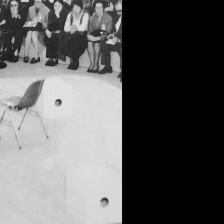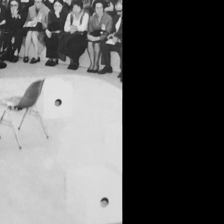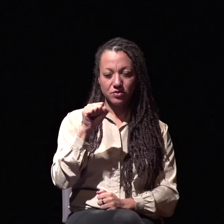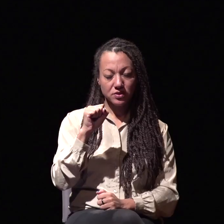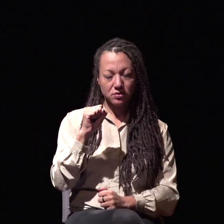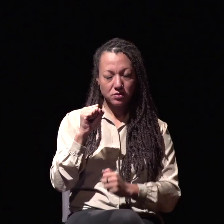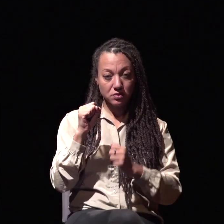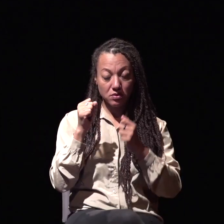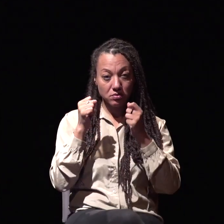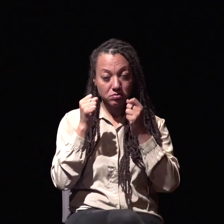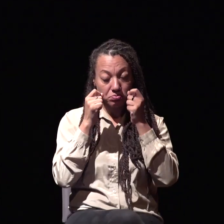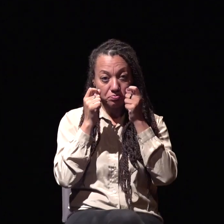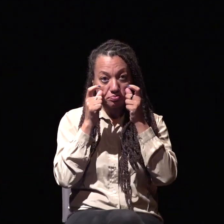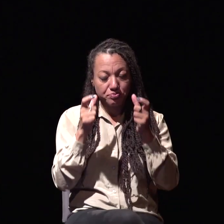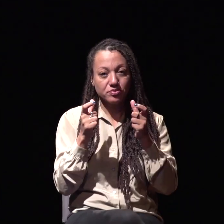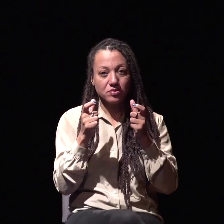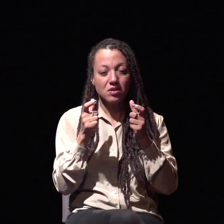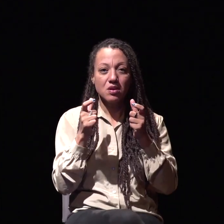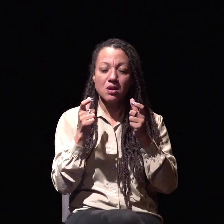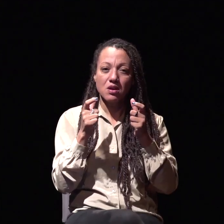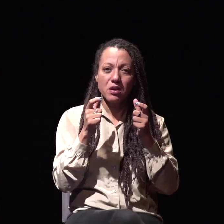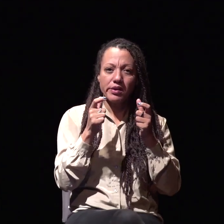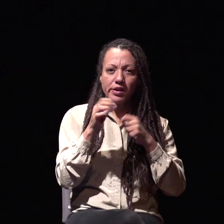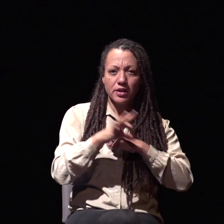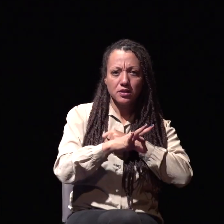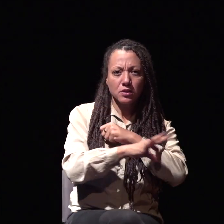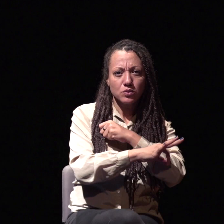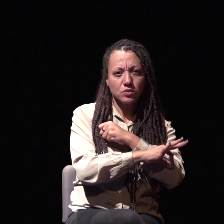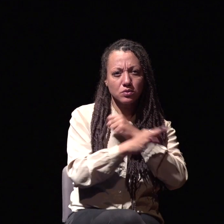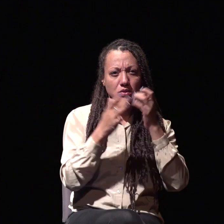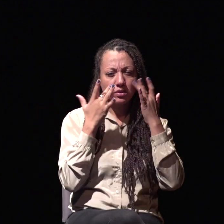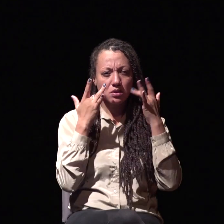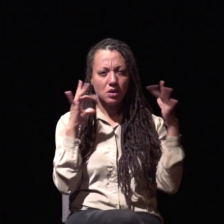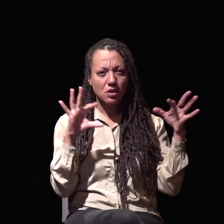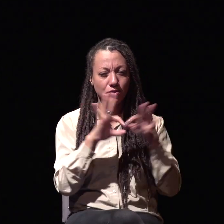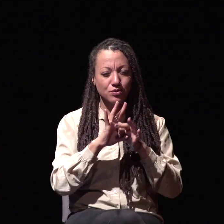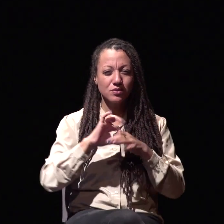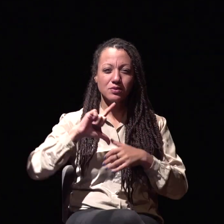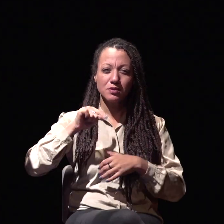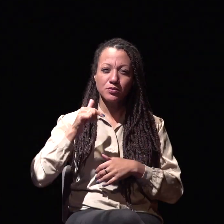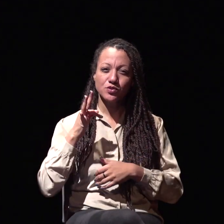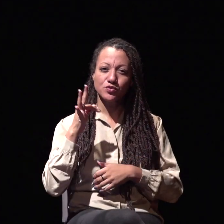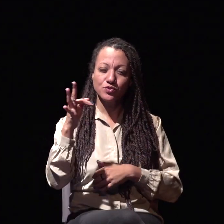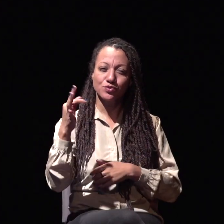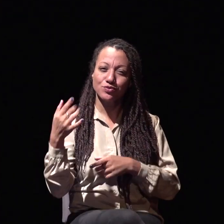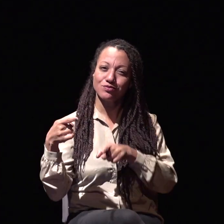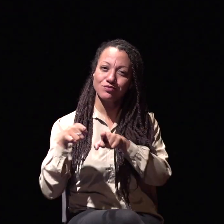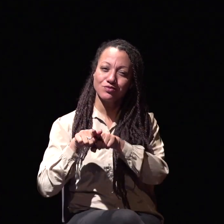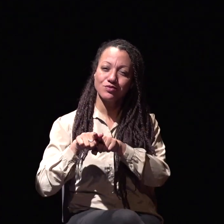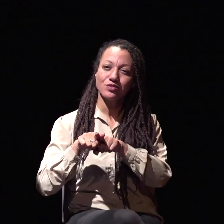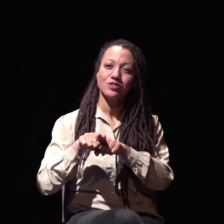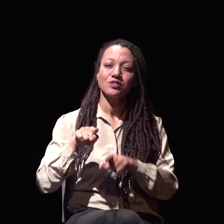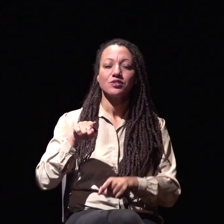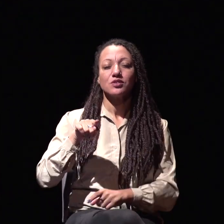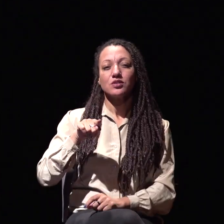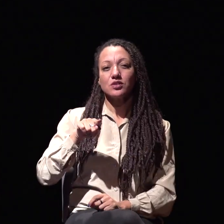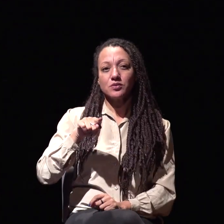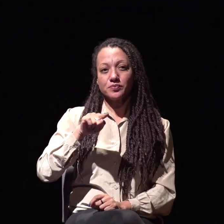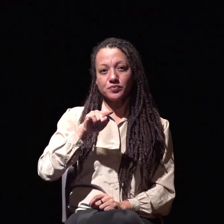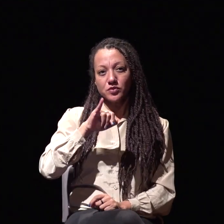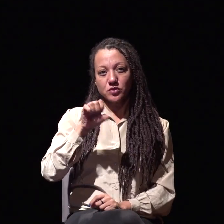arquitetura e o teatro, que ela radicalizou mais tarde em colaboração com José Celso Martinez Correia.